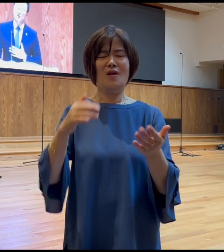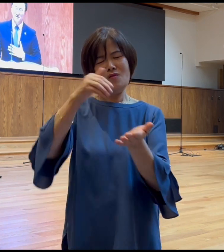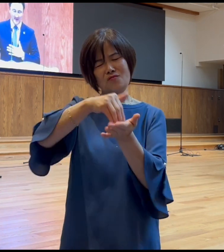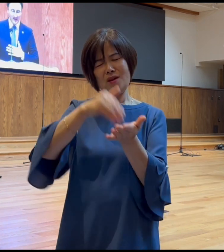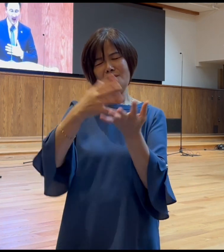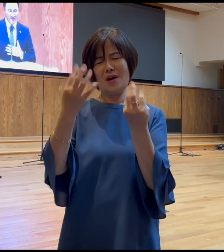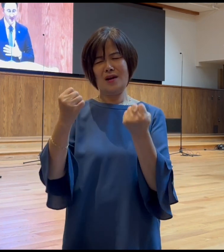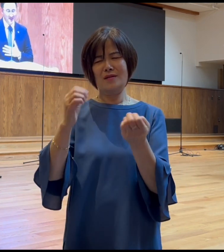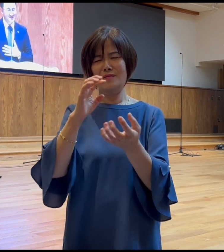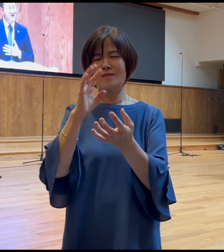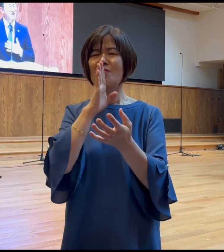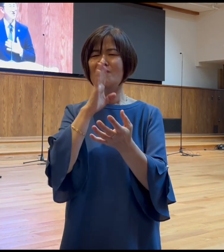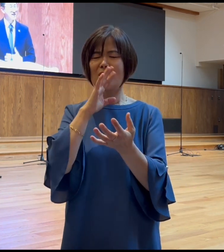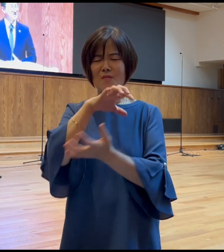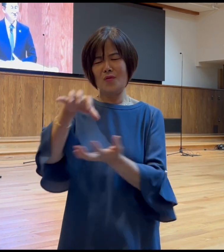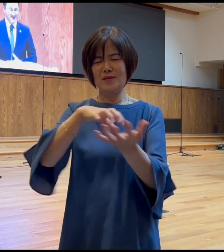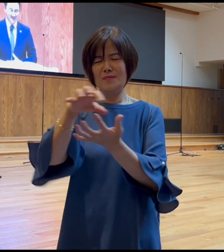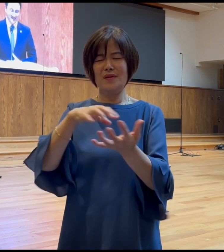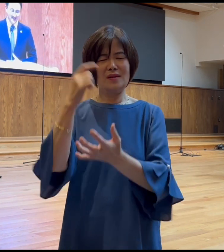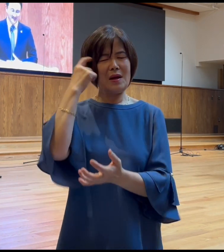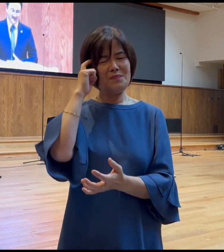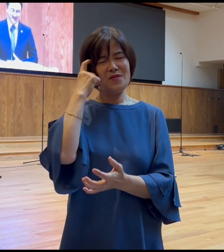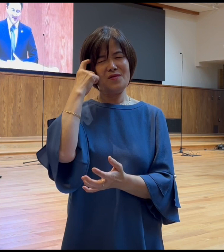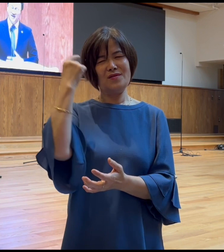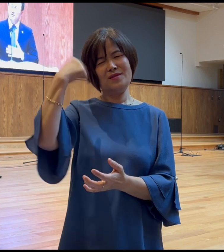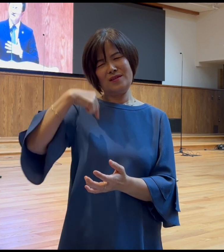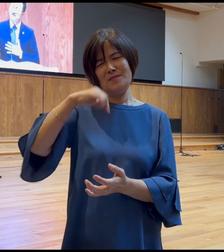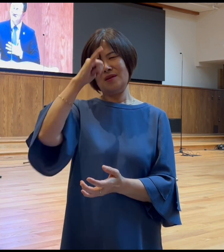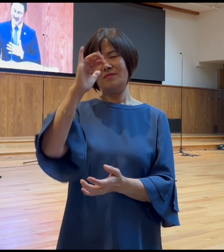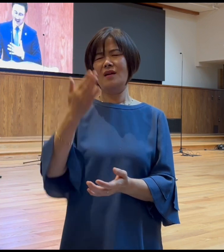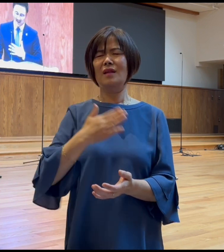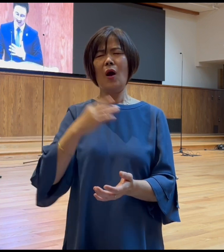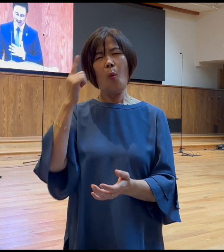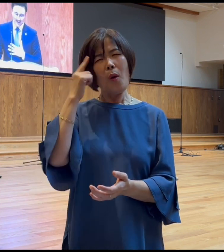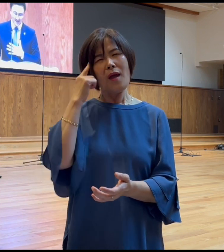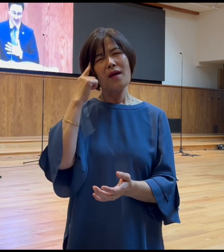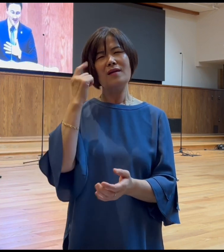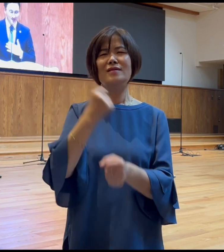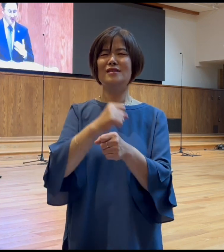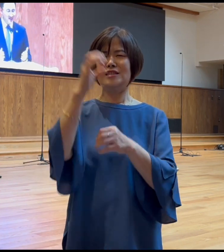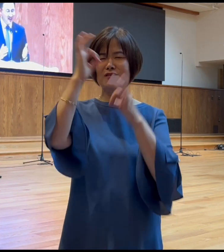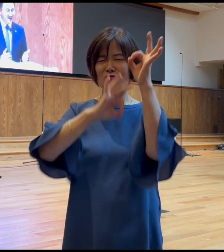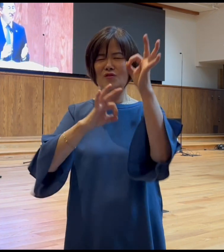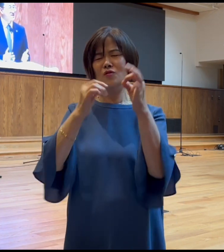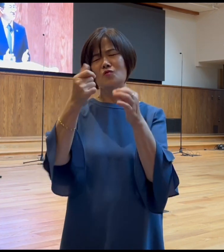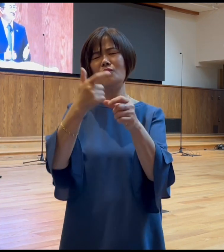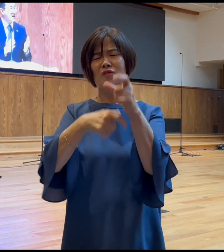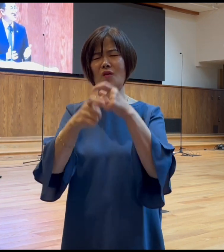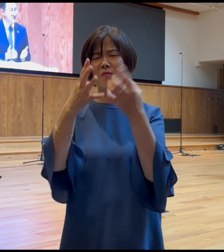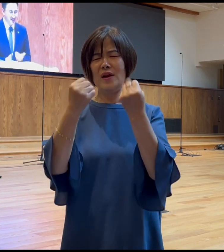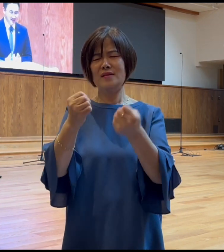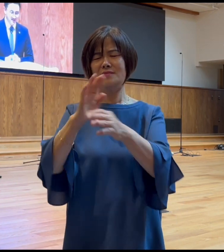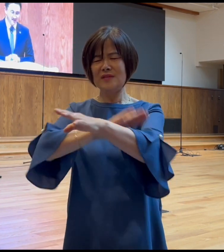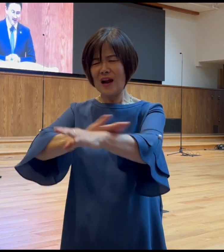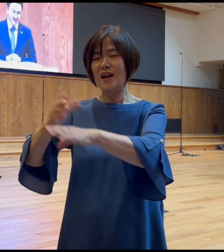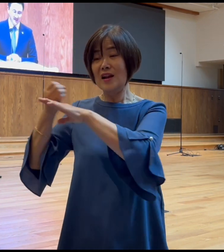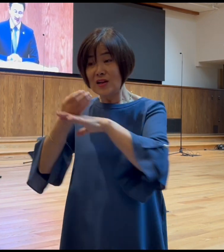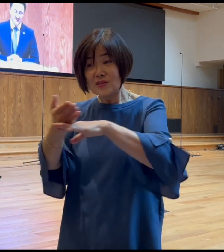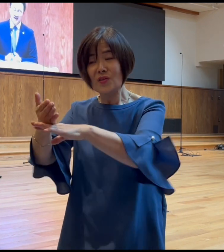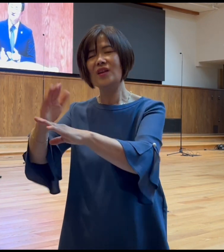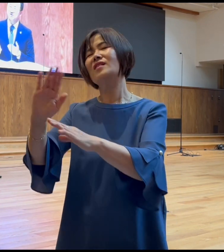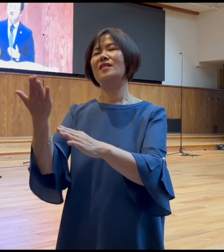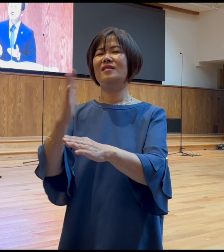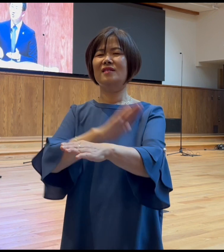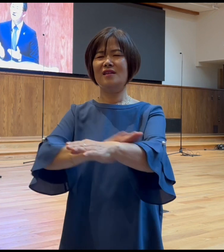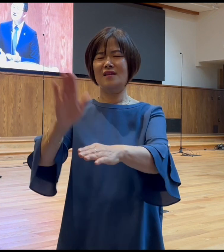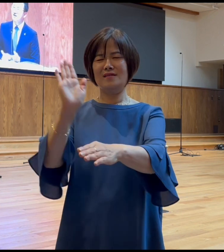여러 복잡한 감정이 찾아올 때가 있습니다. 내가 왜 그랬을까? 좀 더 하나님의 말씀을 잘 전해야 되는데